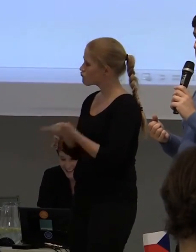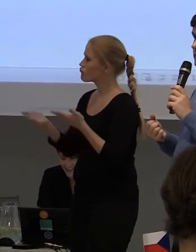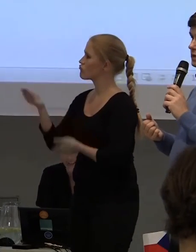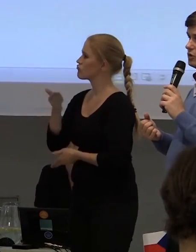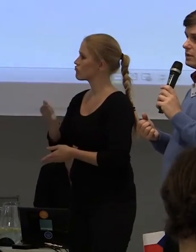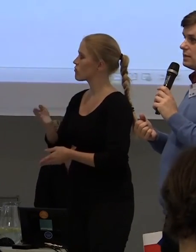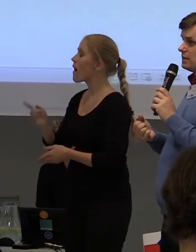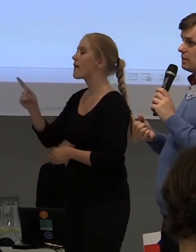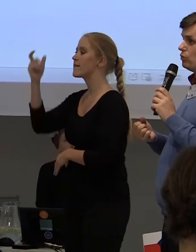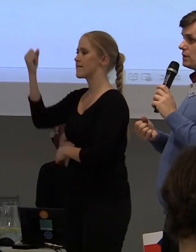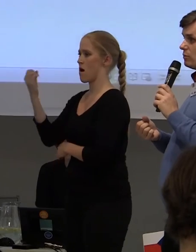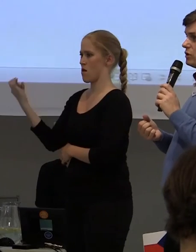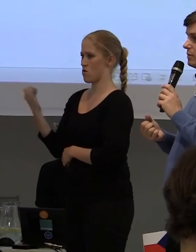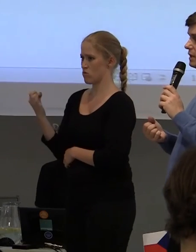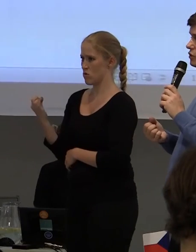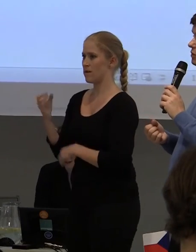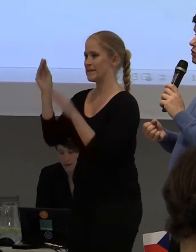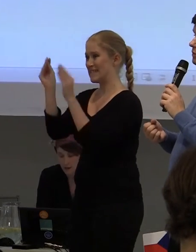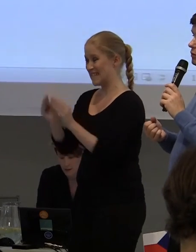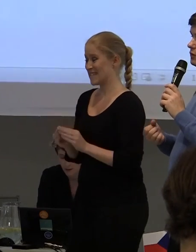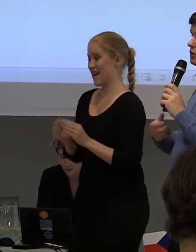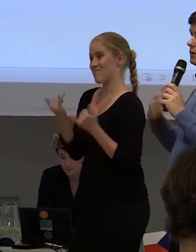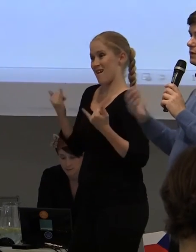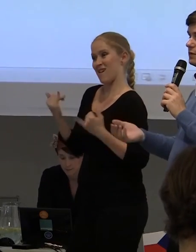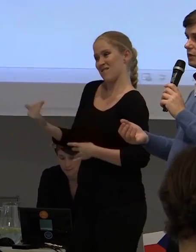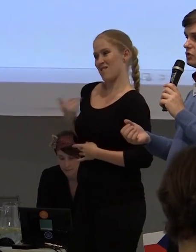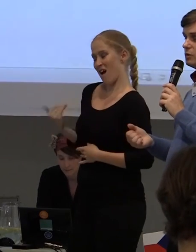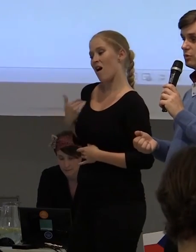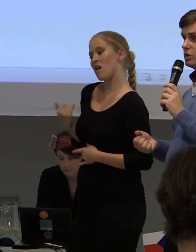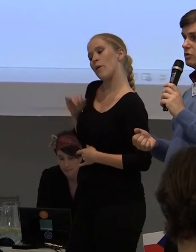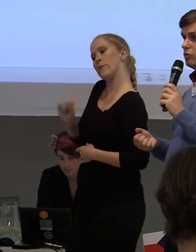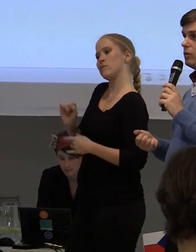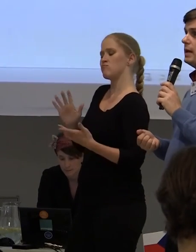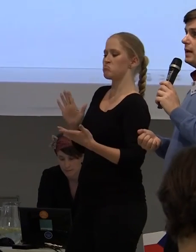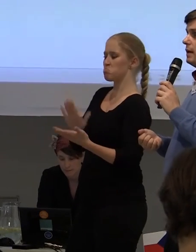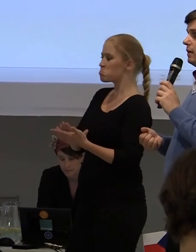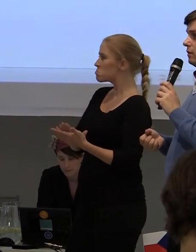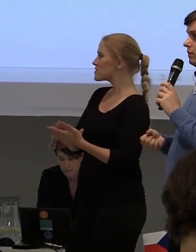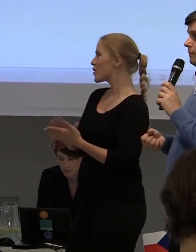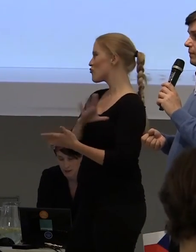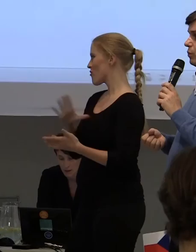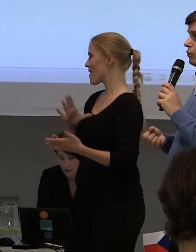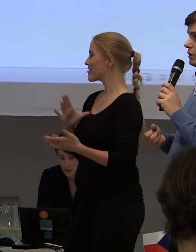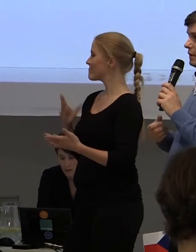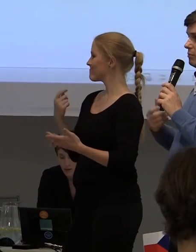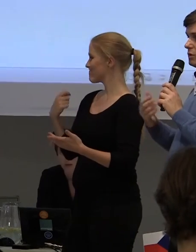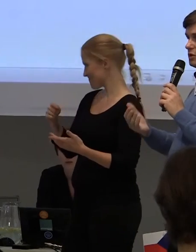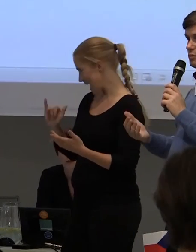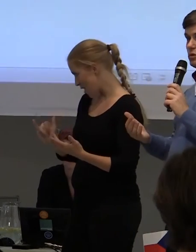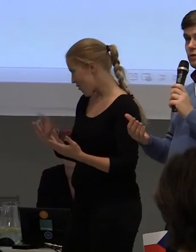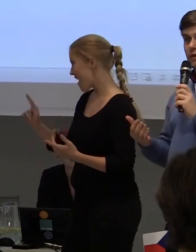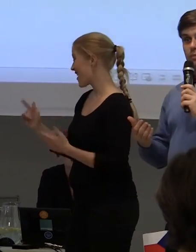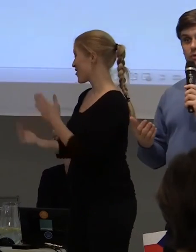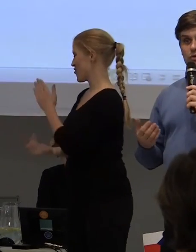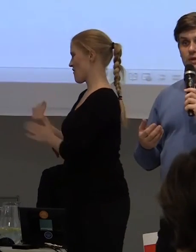ta zpráva je, že ten systém bude samozřejmě dražší, protože bude vyžadovat více finančních prostředků. Bohužel není moc s